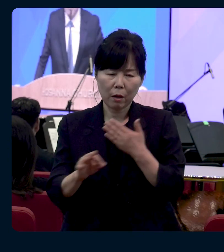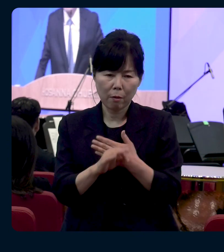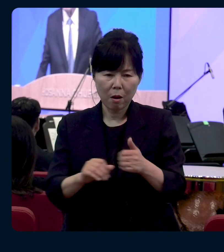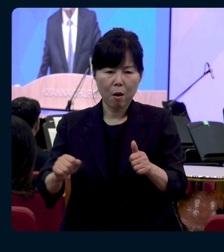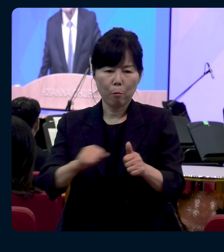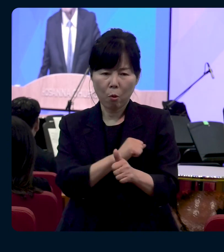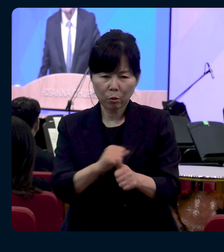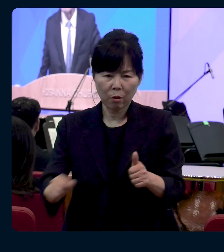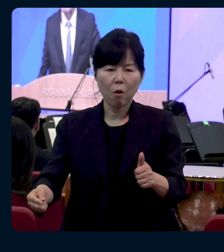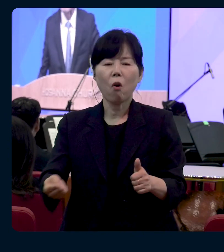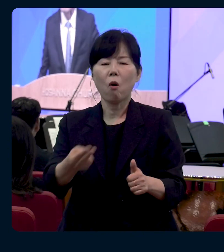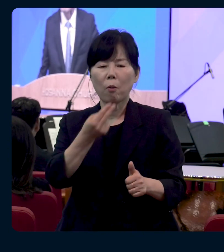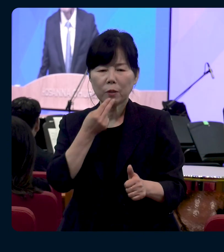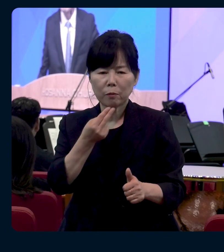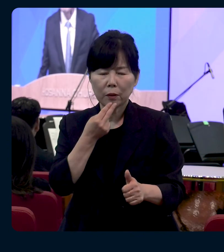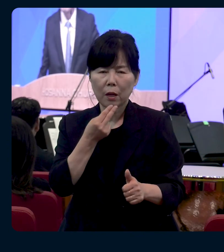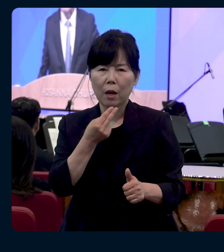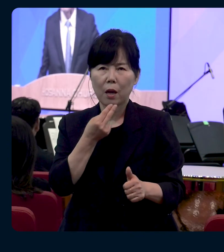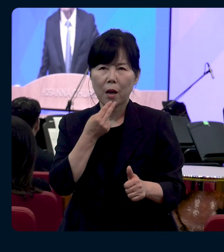안 합니다.